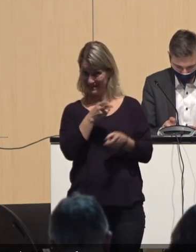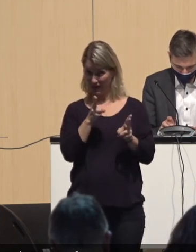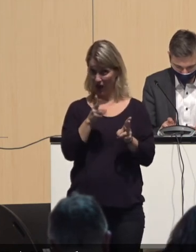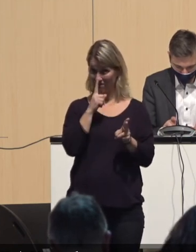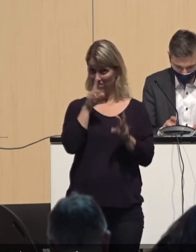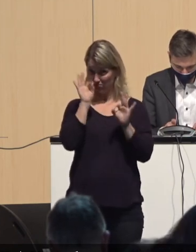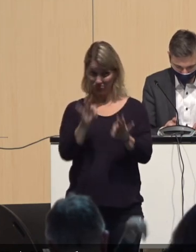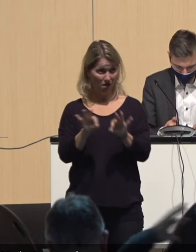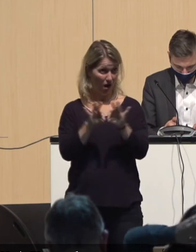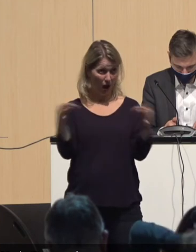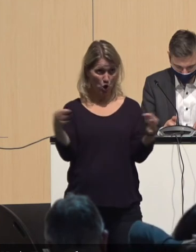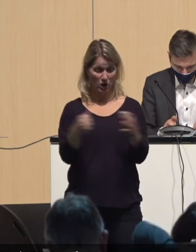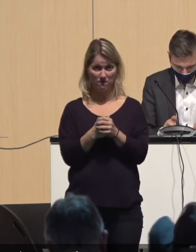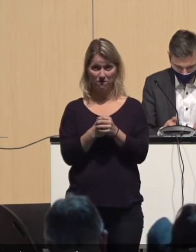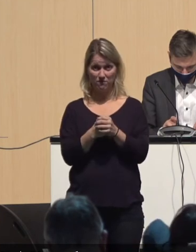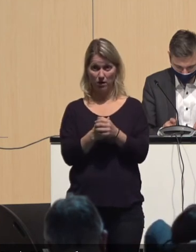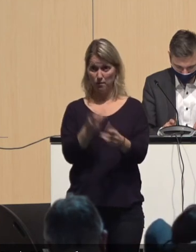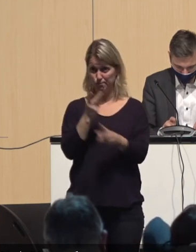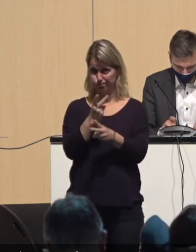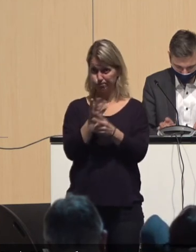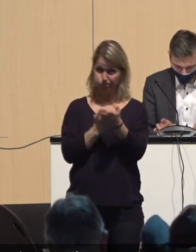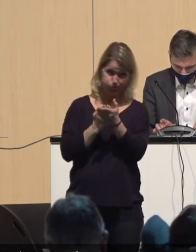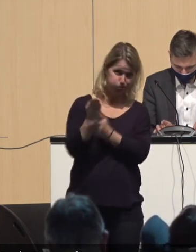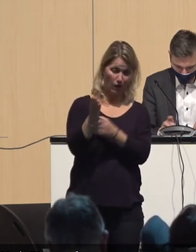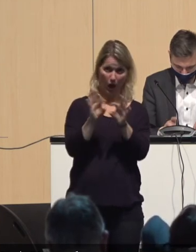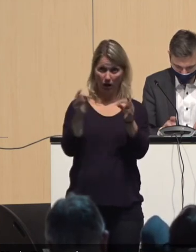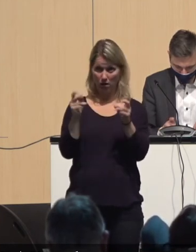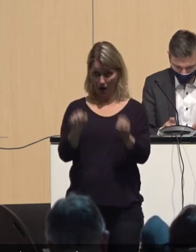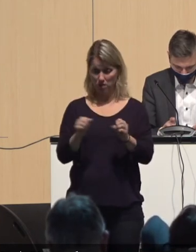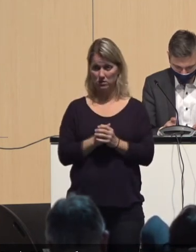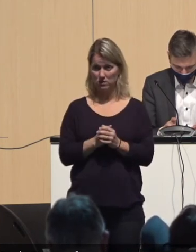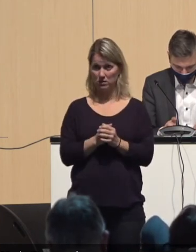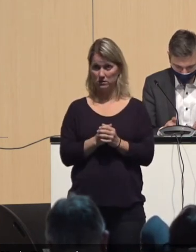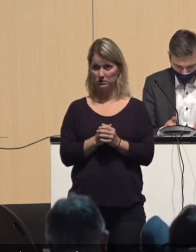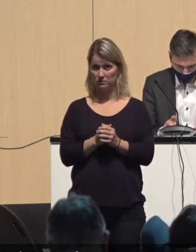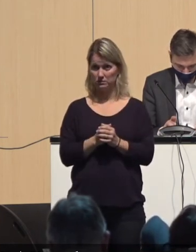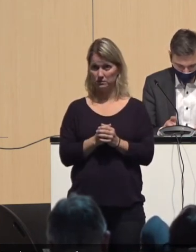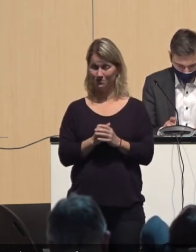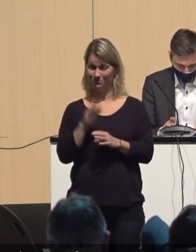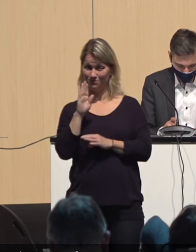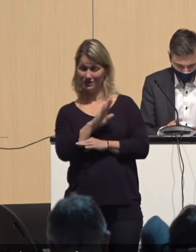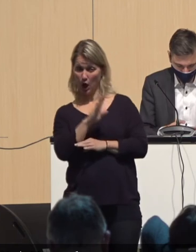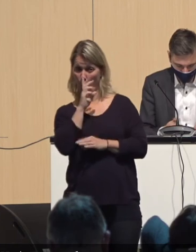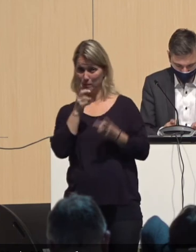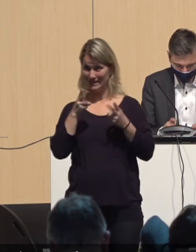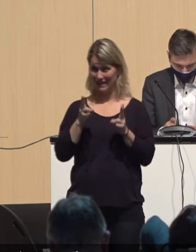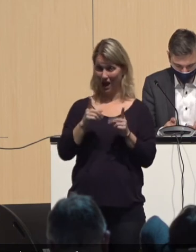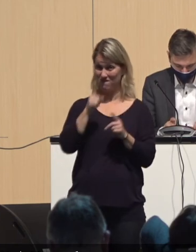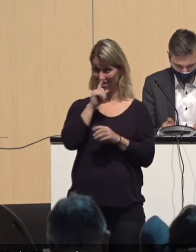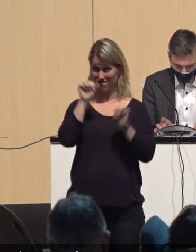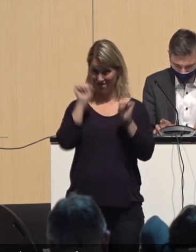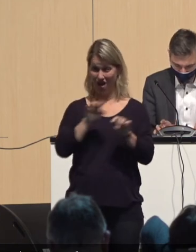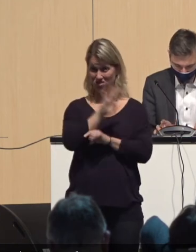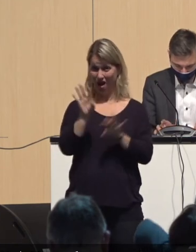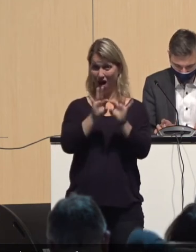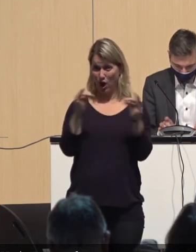geöffnet werden, dass sie auch offen gehalten werden können? Sind Sie sich eigentlich sicher, dass wenn die Märkte geöffnet werden können, dass sie